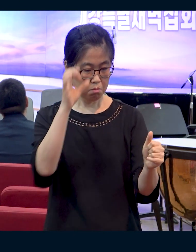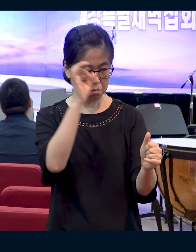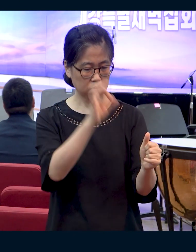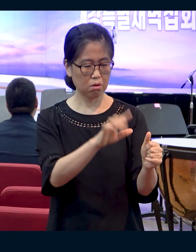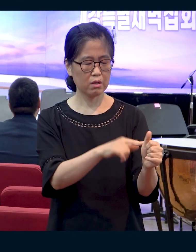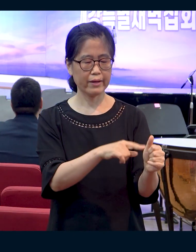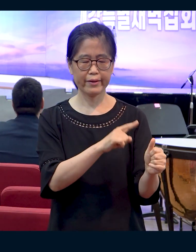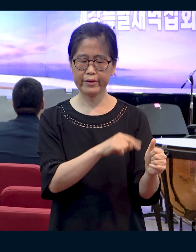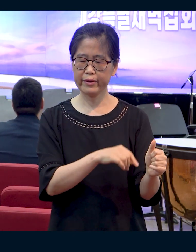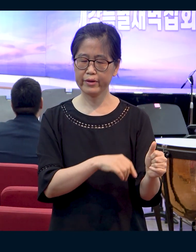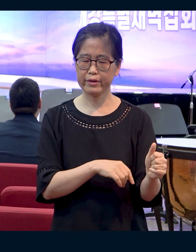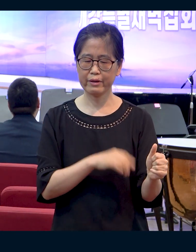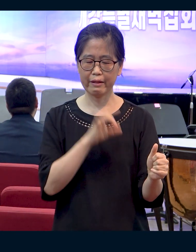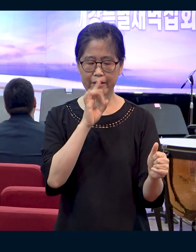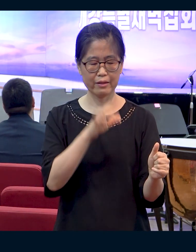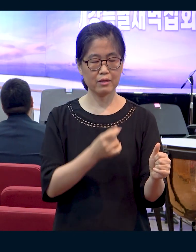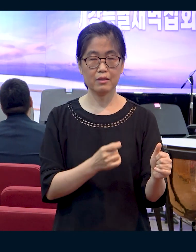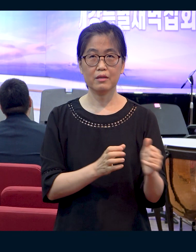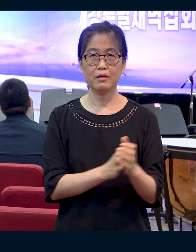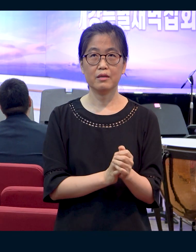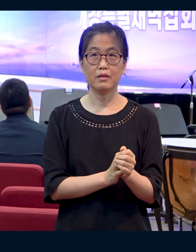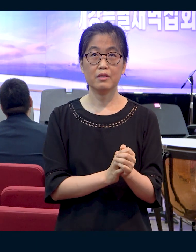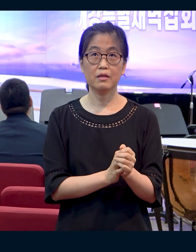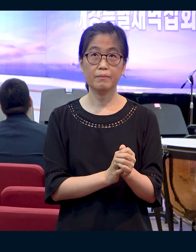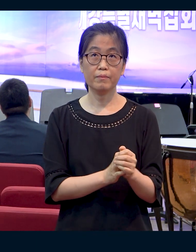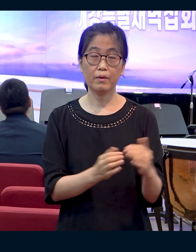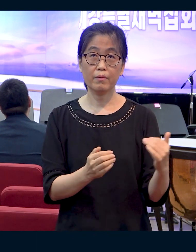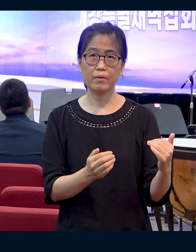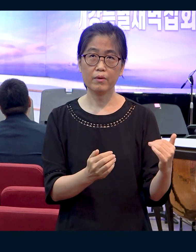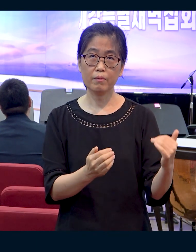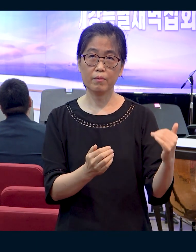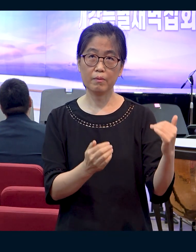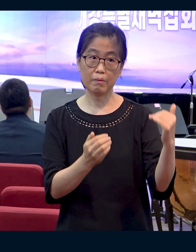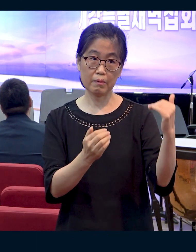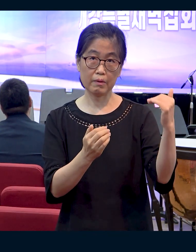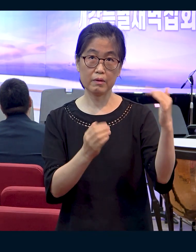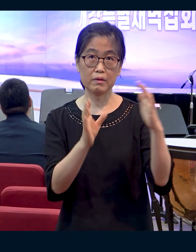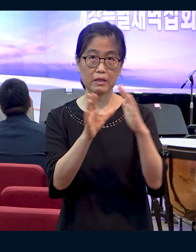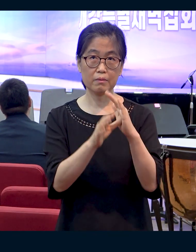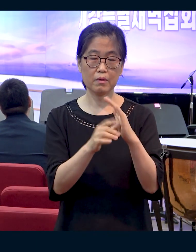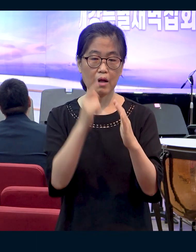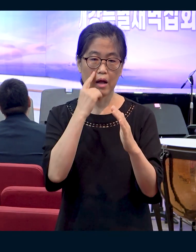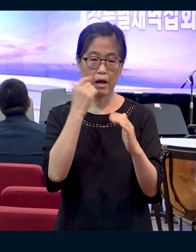특히 아들이 이제 쭉 커서 성인 쪽에 들어가는 순간, 그때부터